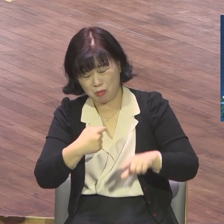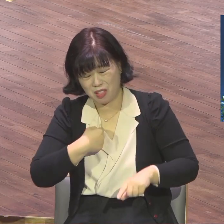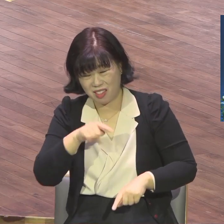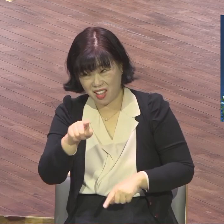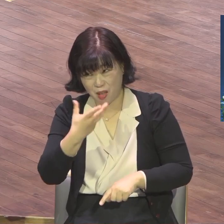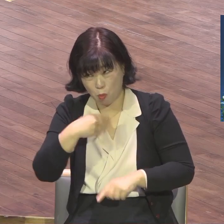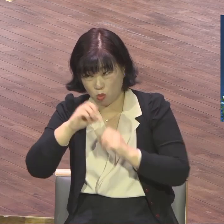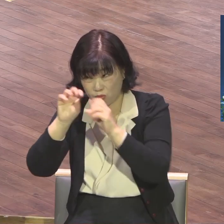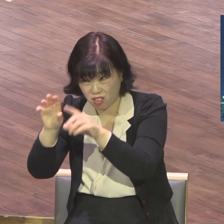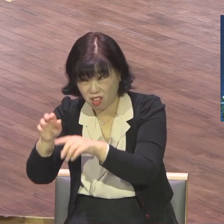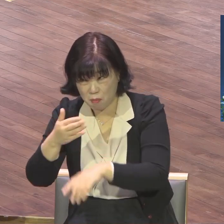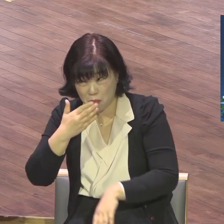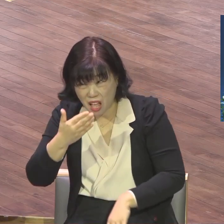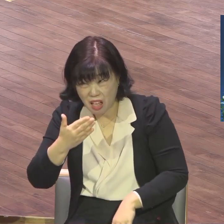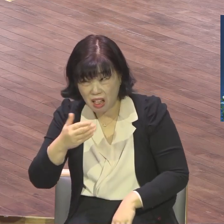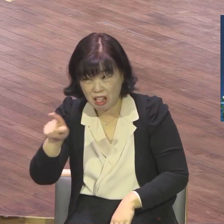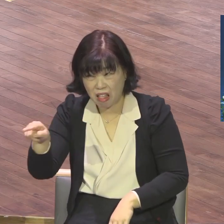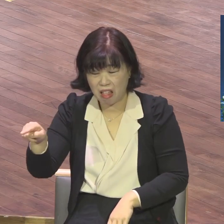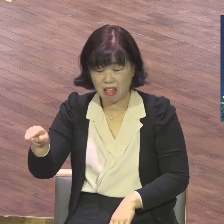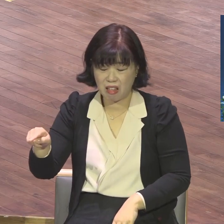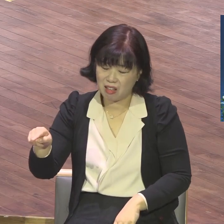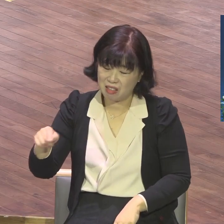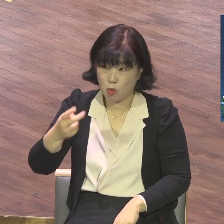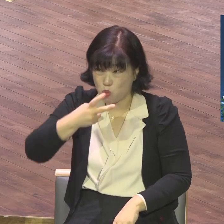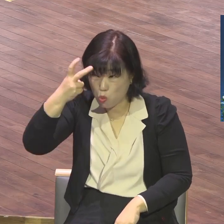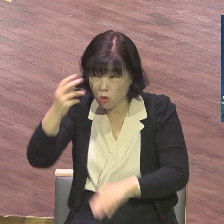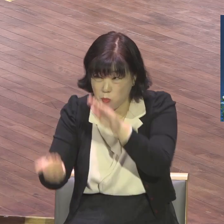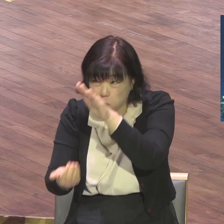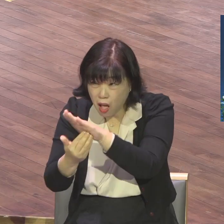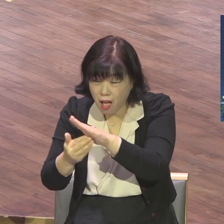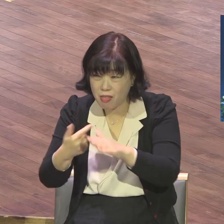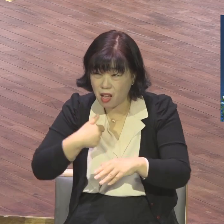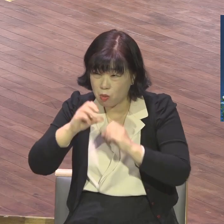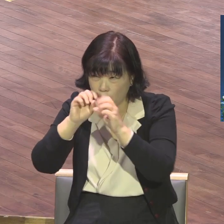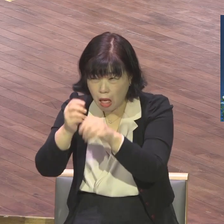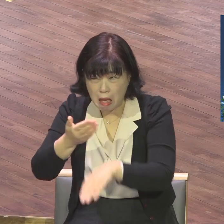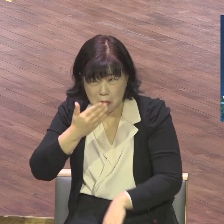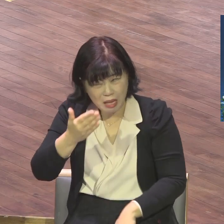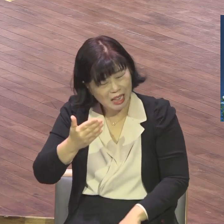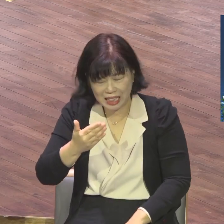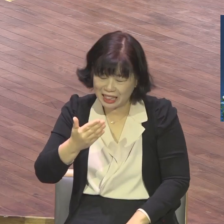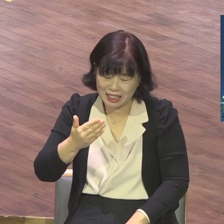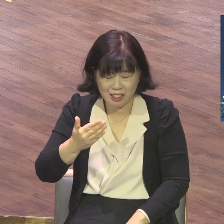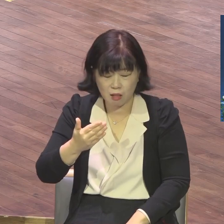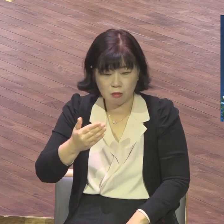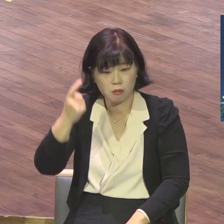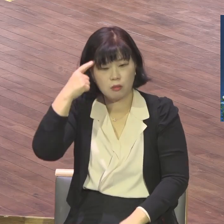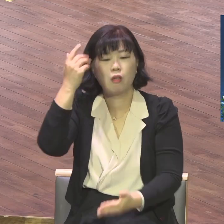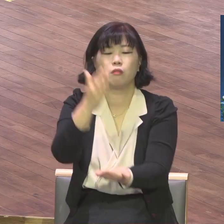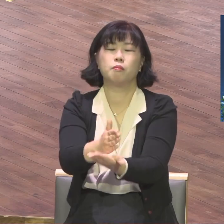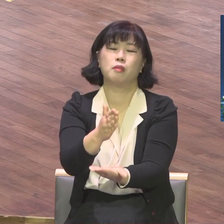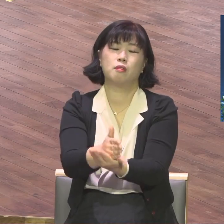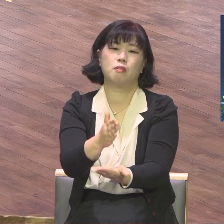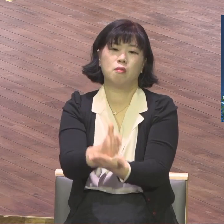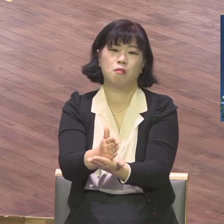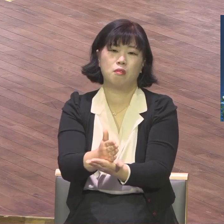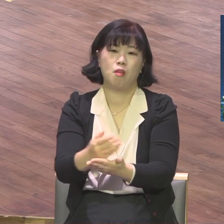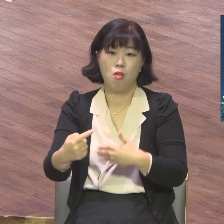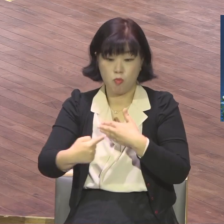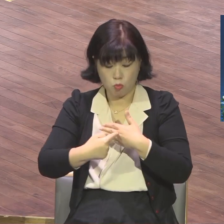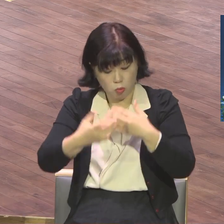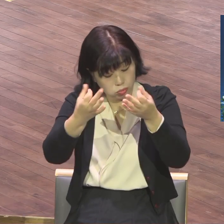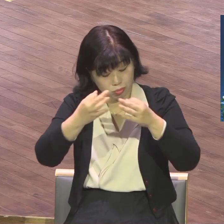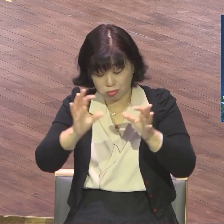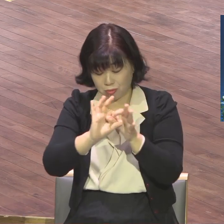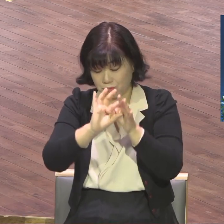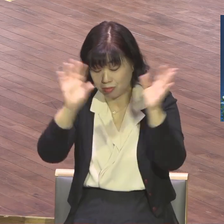않을까? 아니에요. 제수로 전하잖아요. 제수로 복음 전하잖아요. 아멘. 그래서 여러분 중단 없는